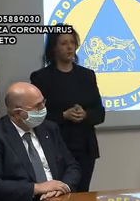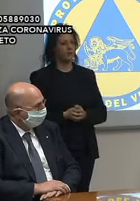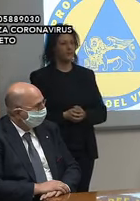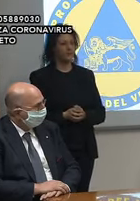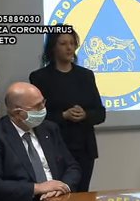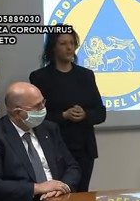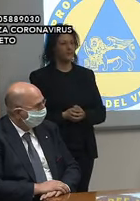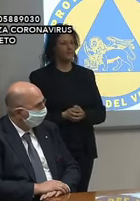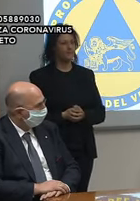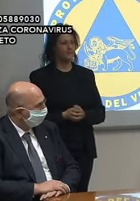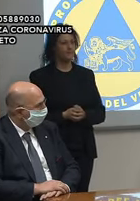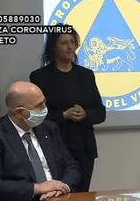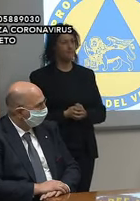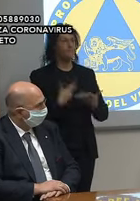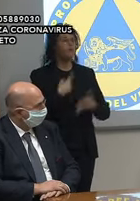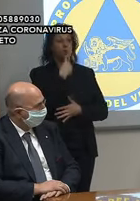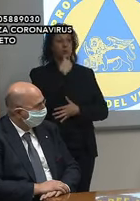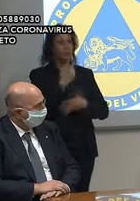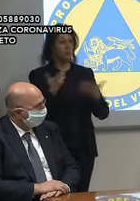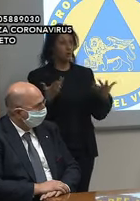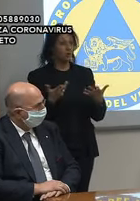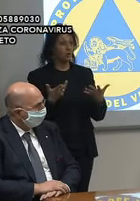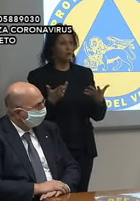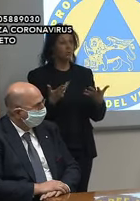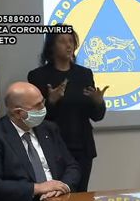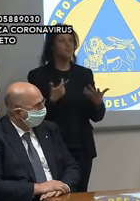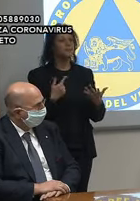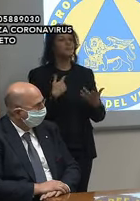Posso dirvi, e continuo a dirlo, ho visto che